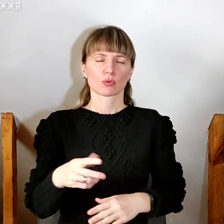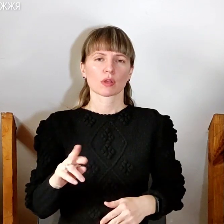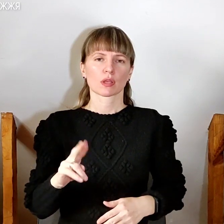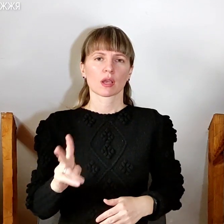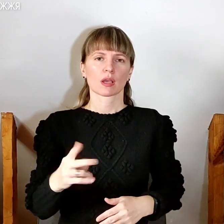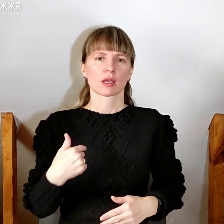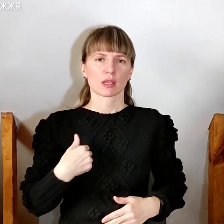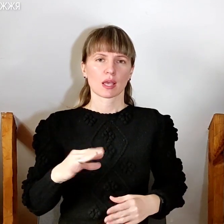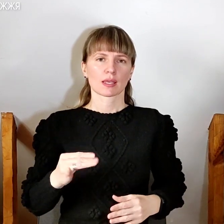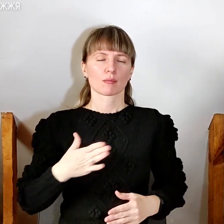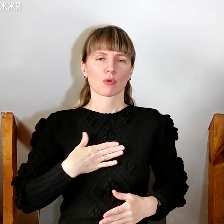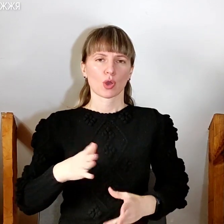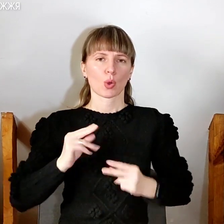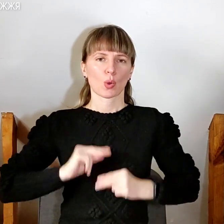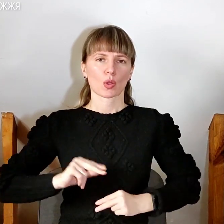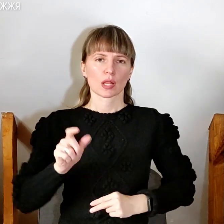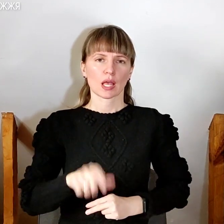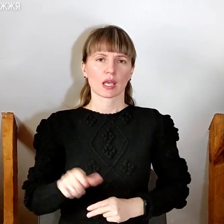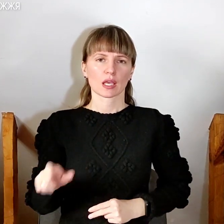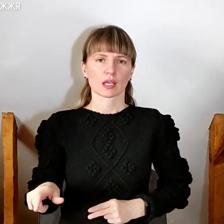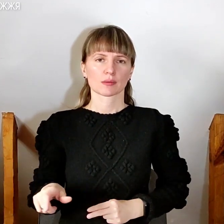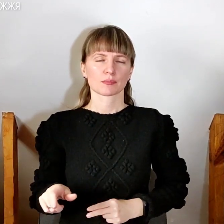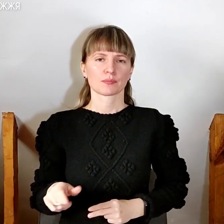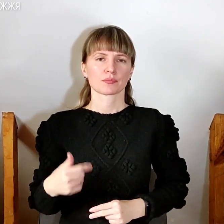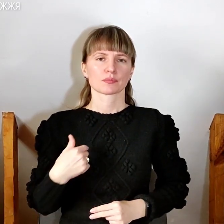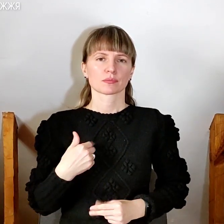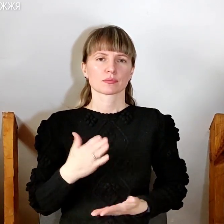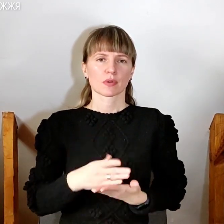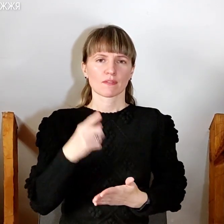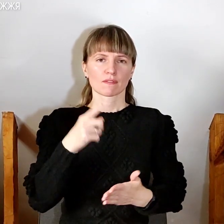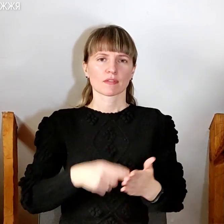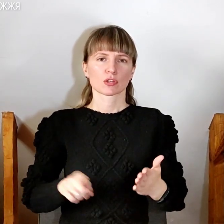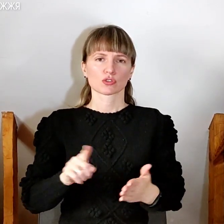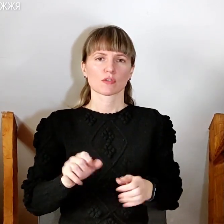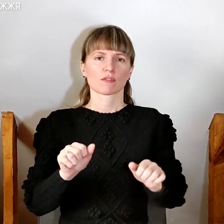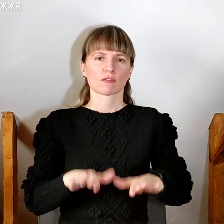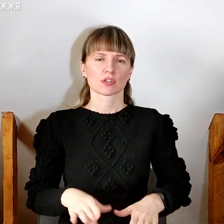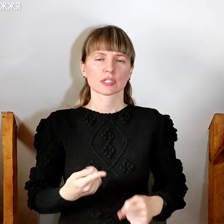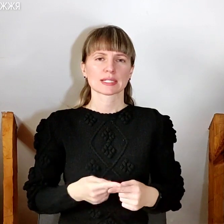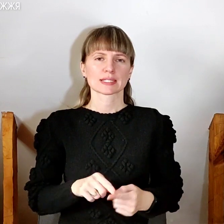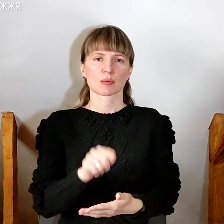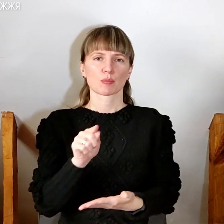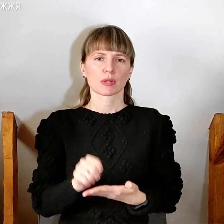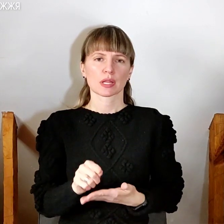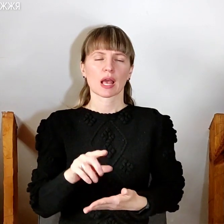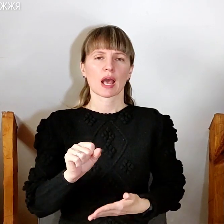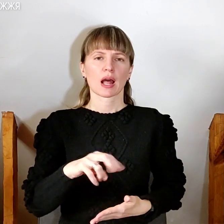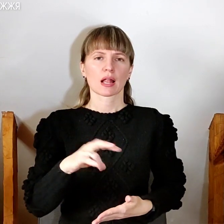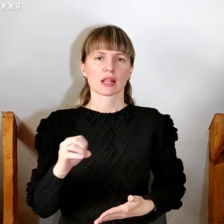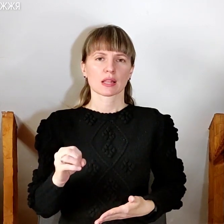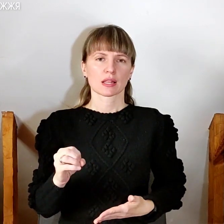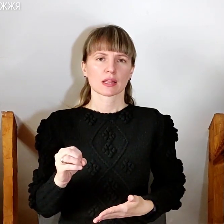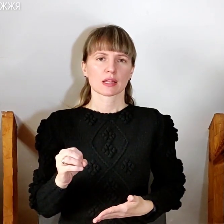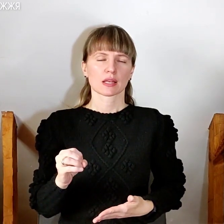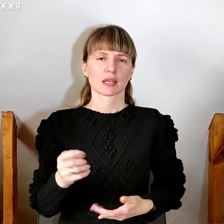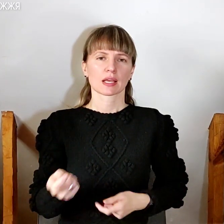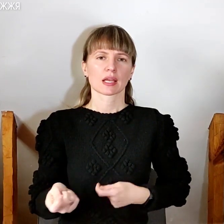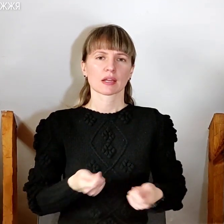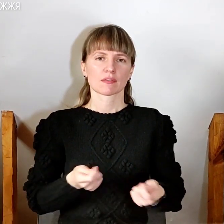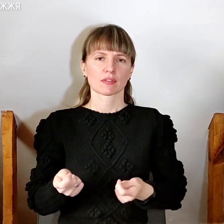мої колеги. От. Маємо надію, що все-таки вирішиться питання, але значить, керівництво нефроцентру,